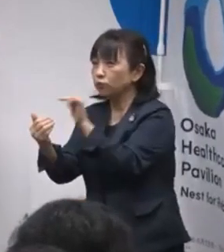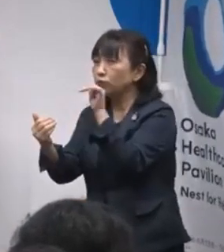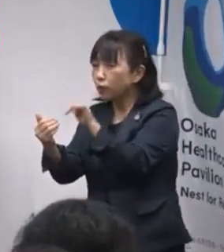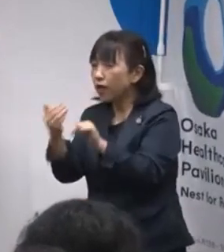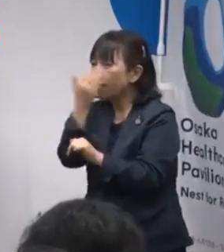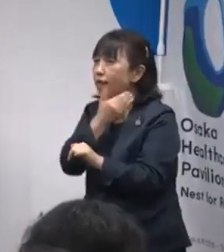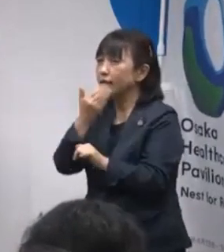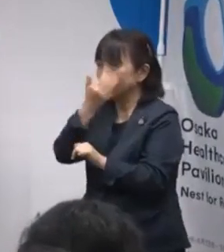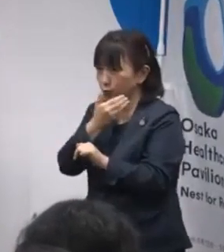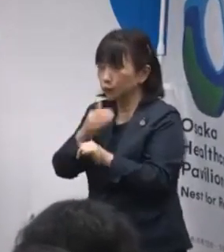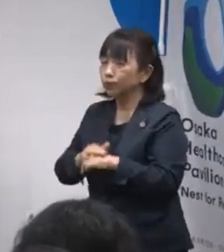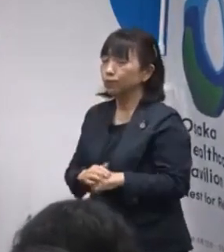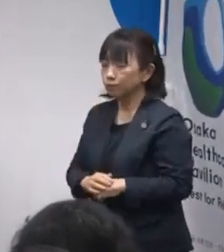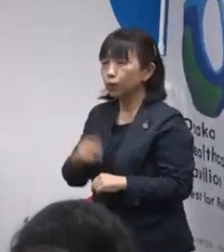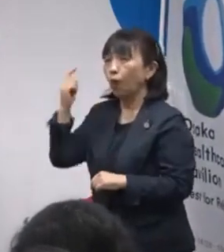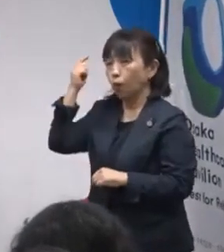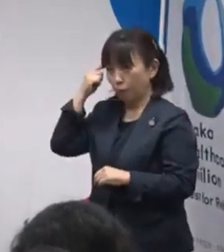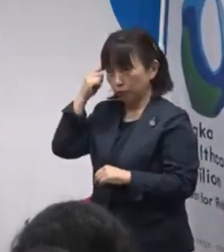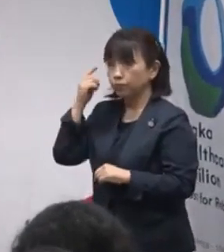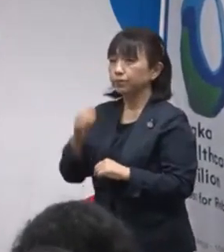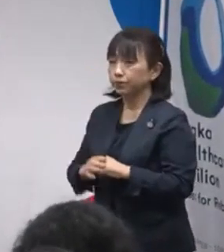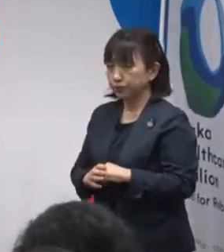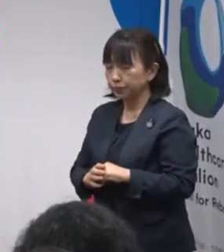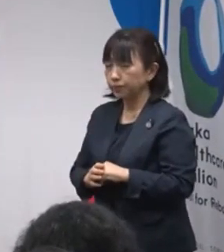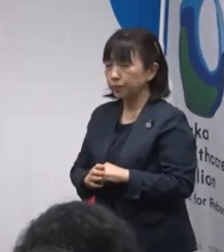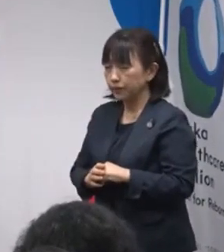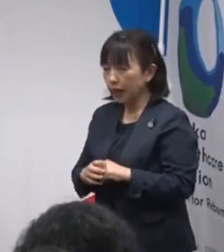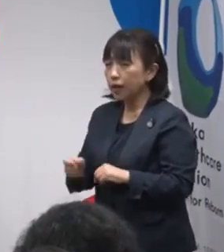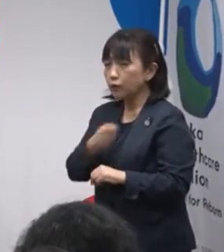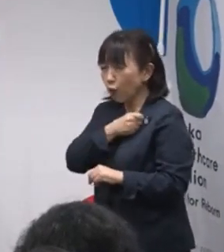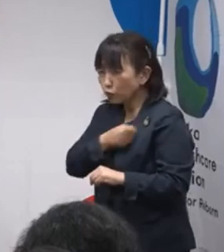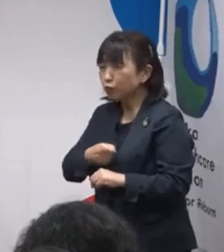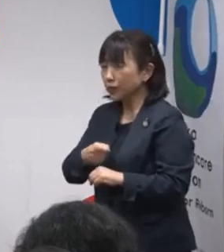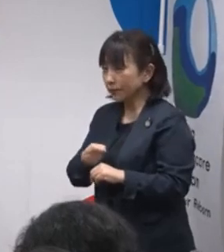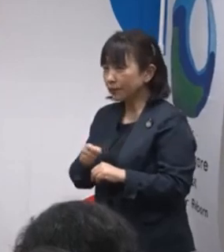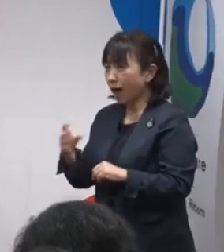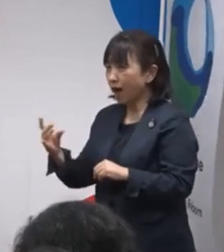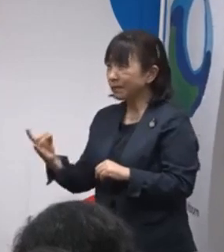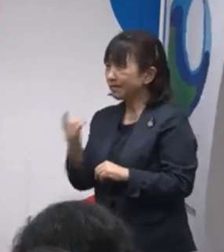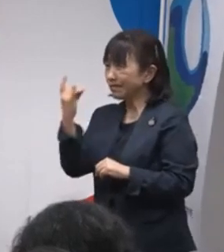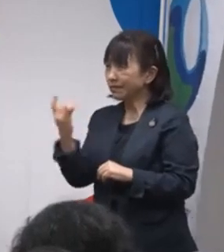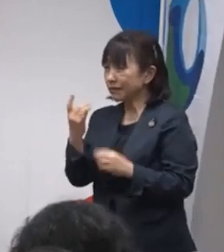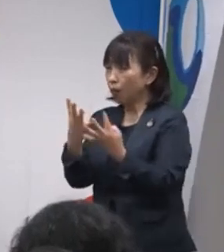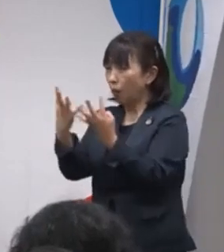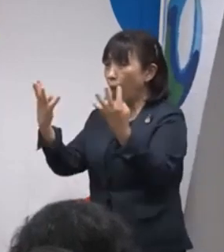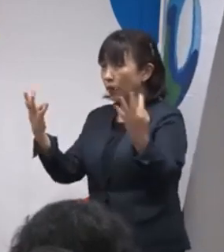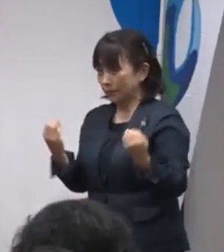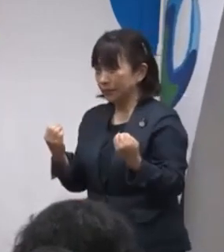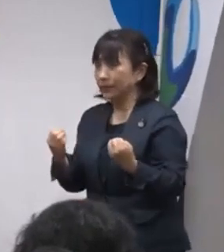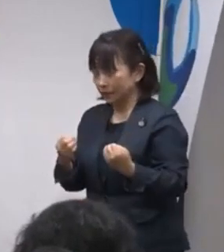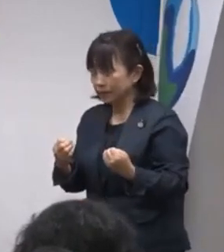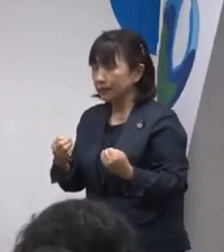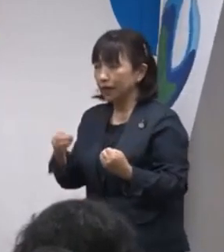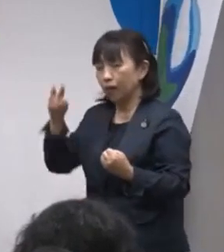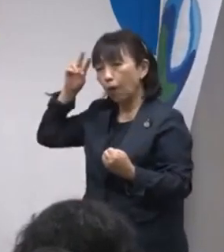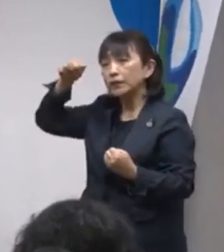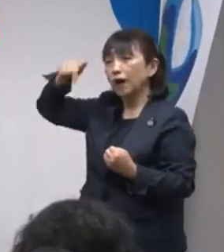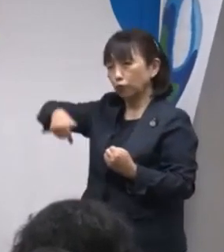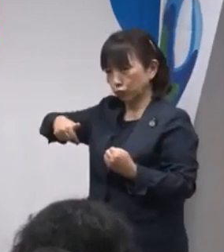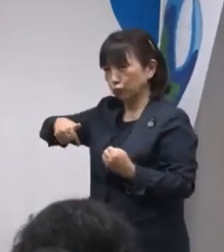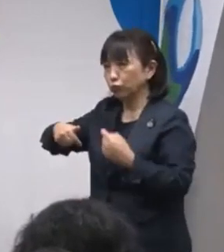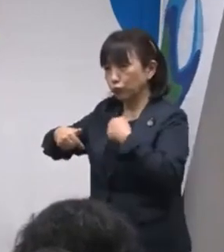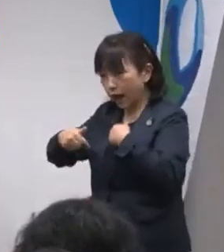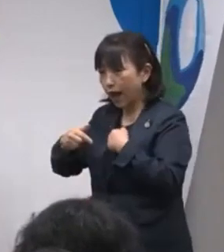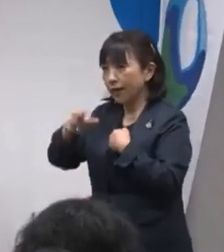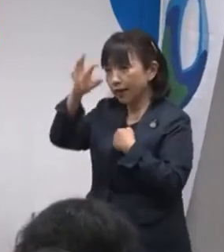と思います。そしてこういった特殊詐欺が非常に多いということを、我々大阪府としても府警と協力してど